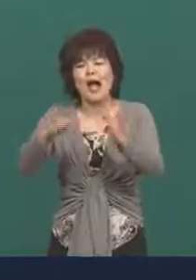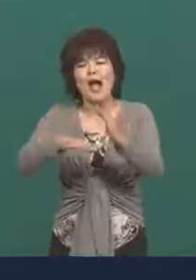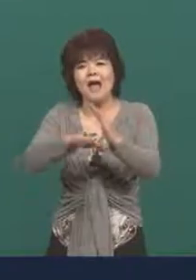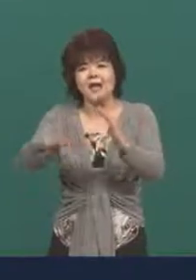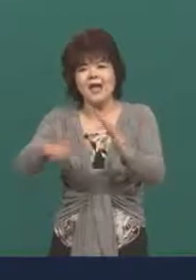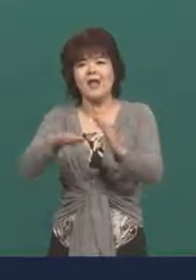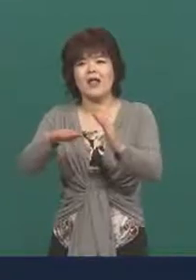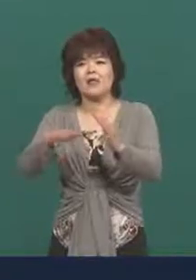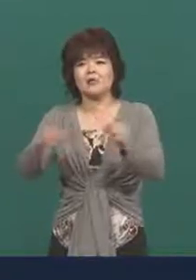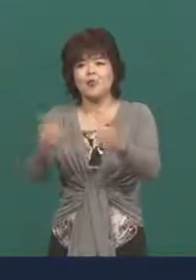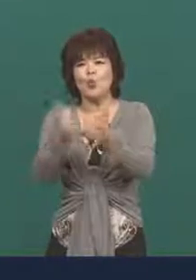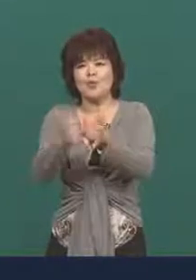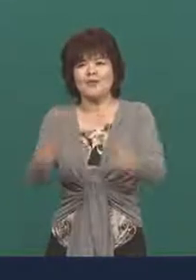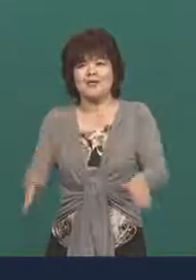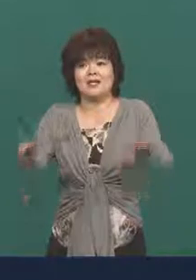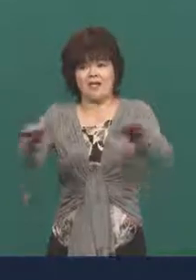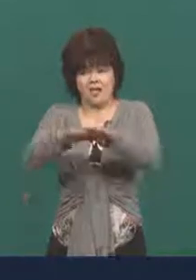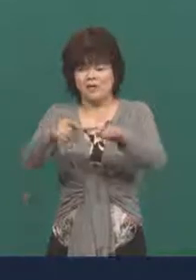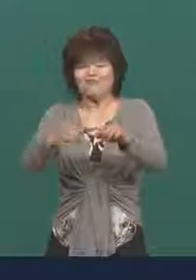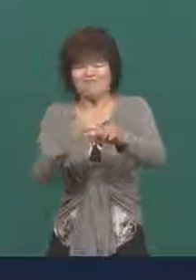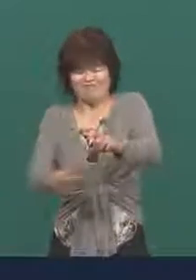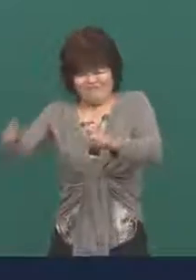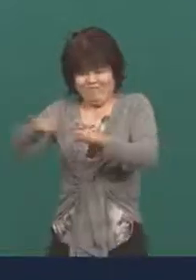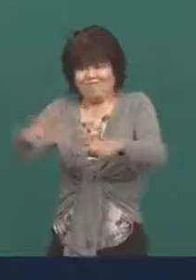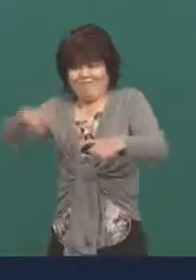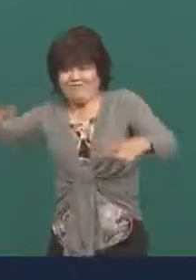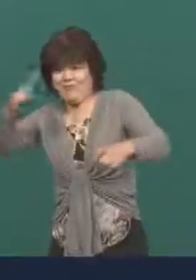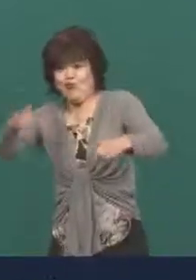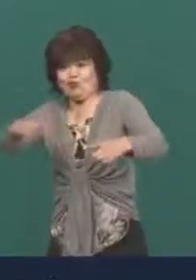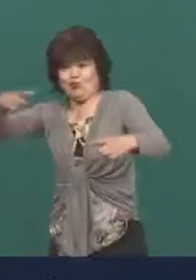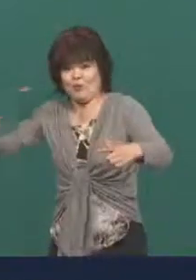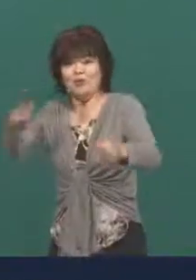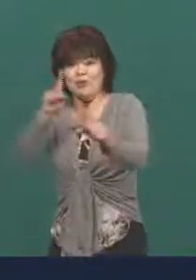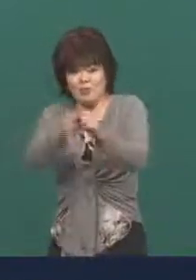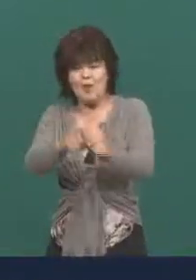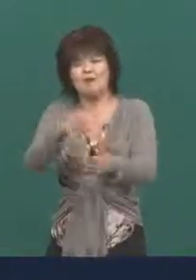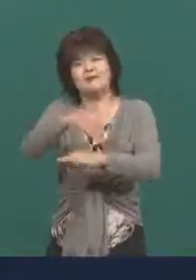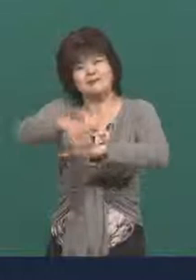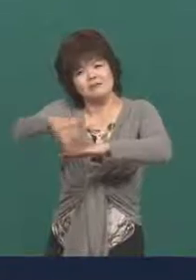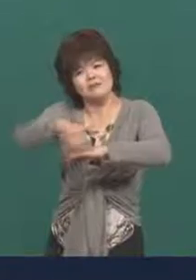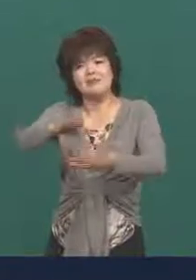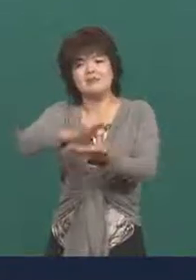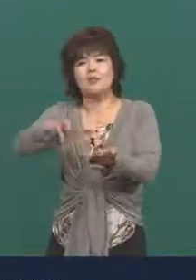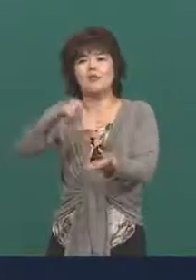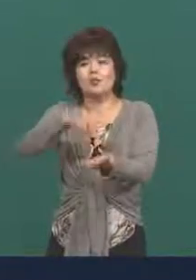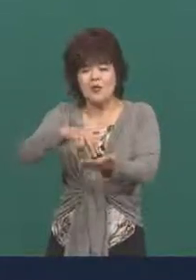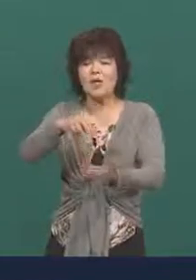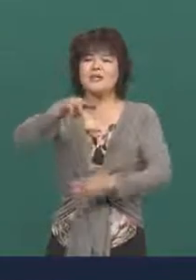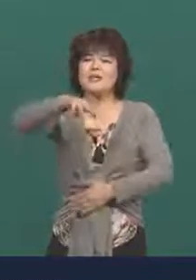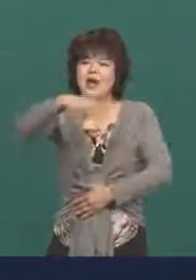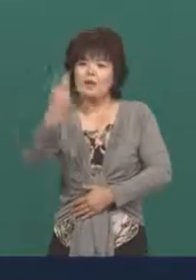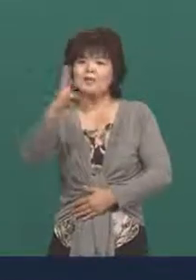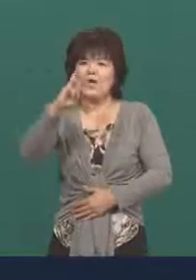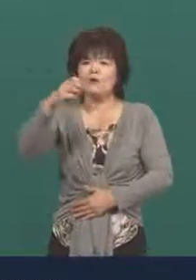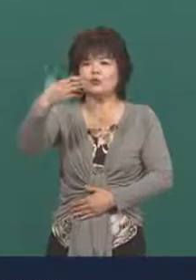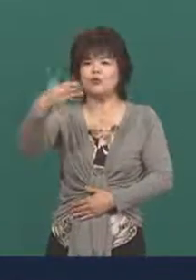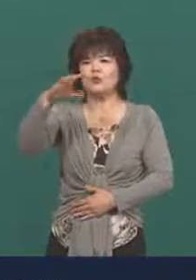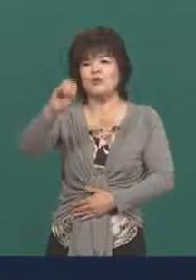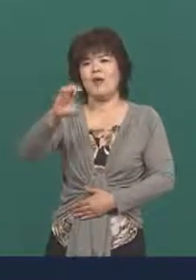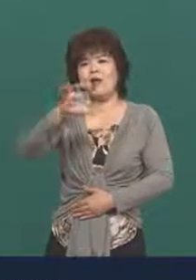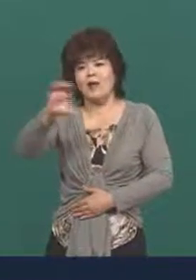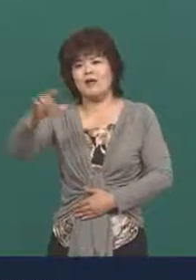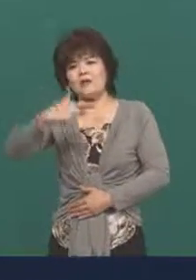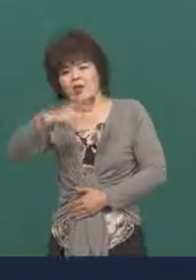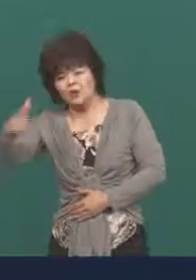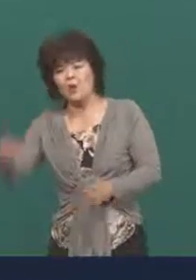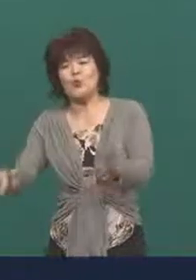ある子ども家庭相談センターをさらに1つ増やすための設計費用として